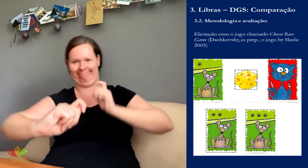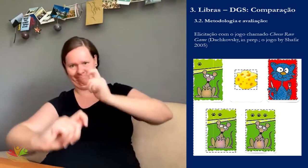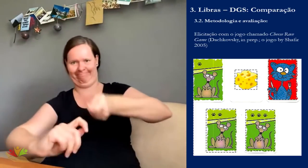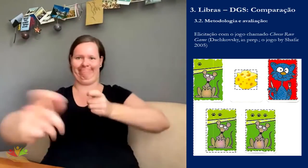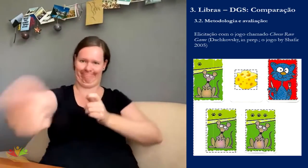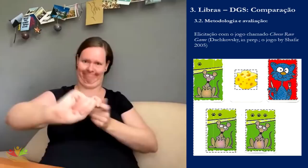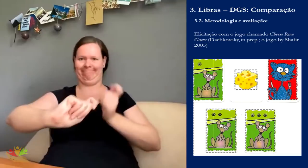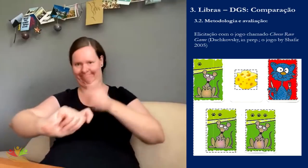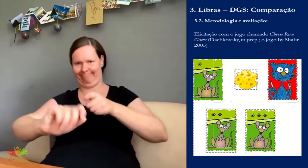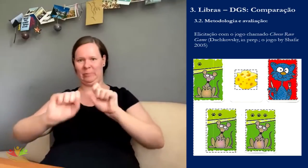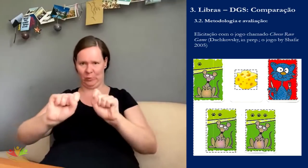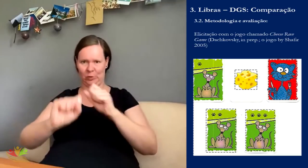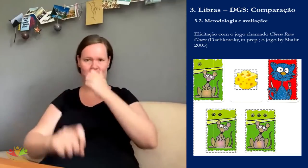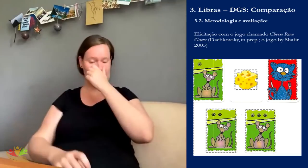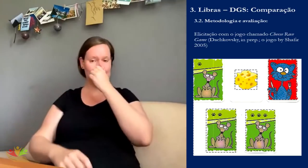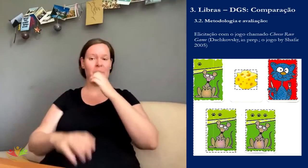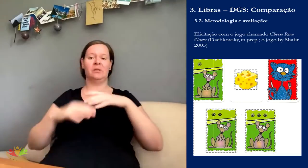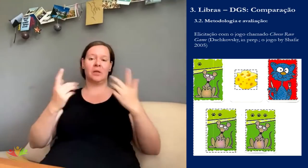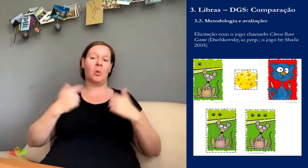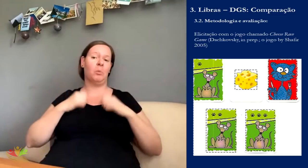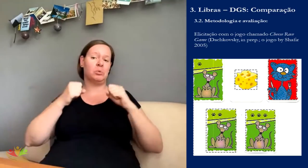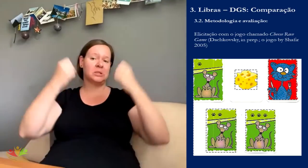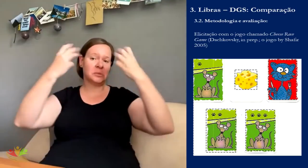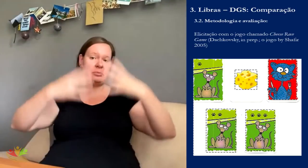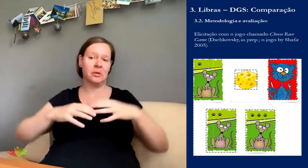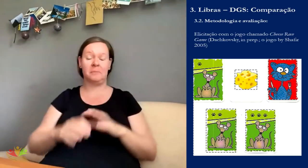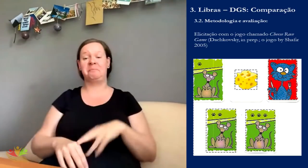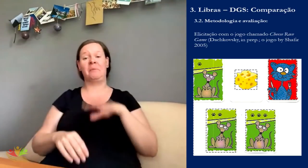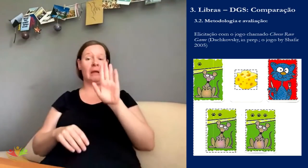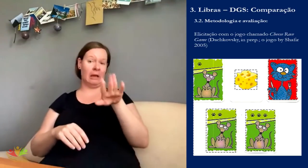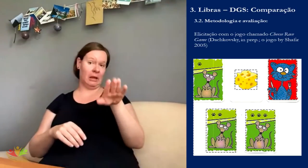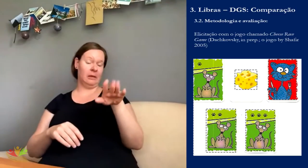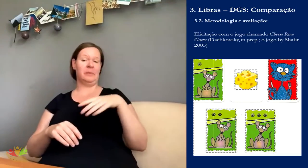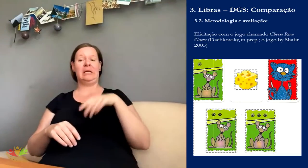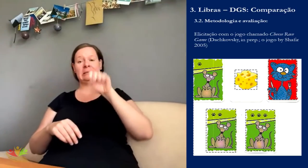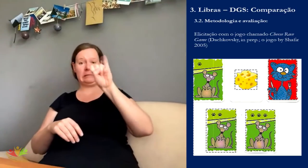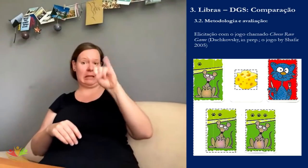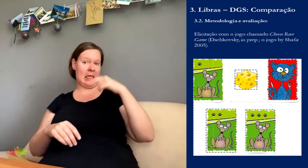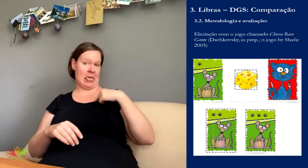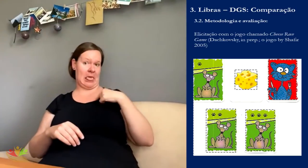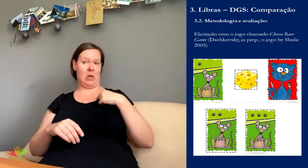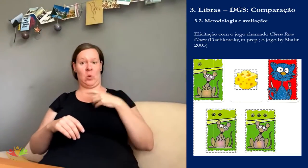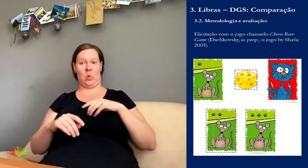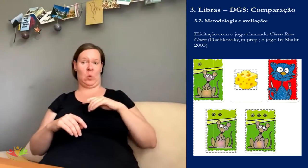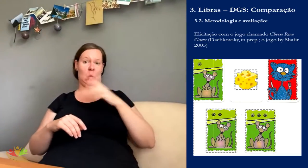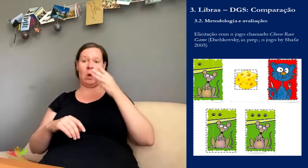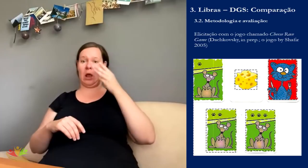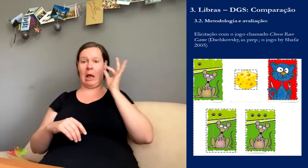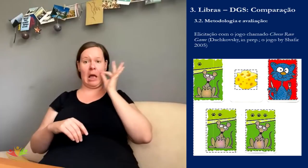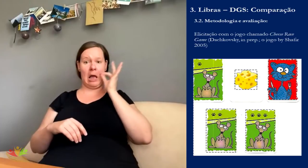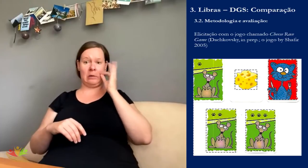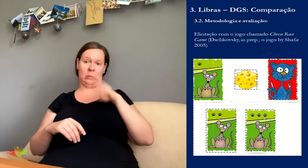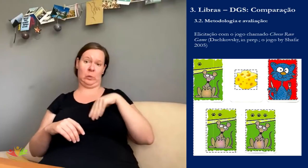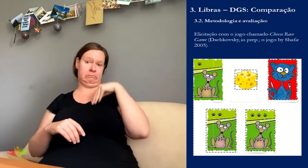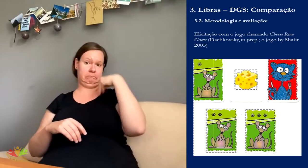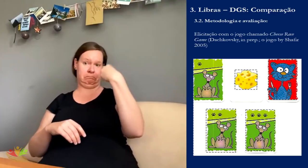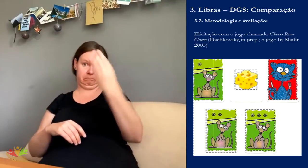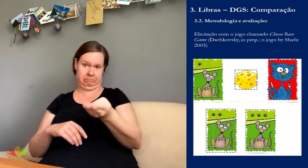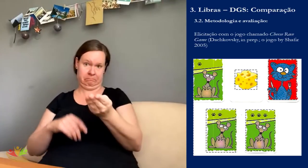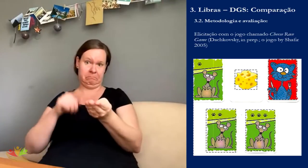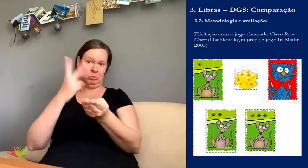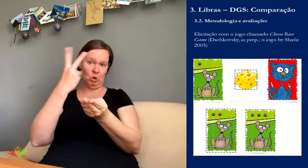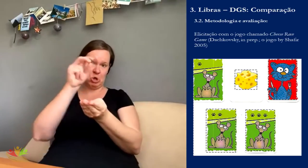Então é um jogo de cartas, ok? E os participantes vão colocando cartas com diferentes valores. Então eu tenho que falar assim,